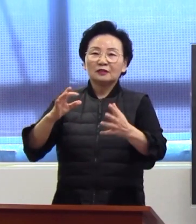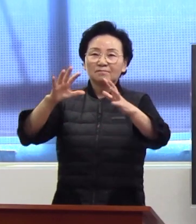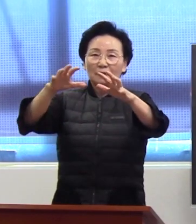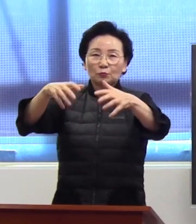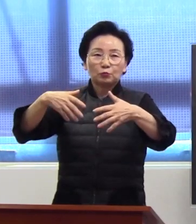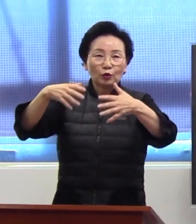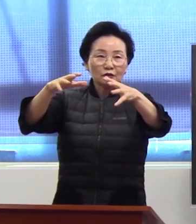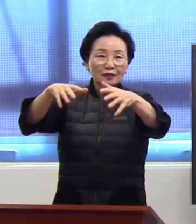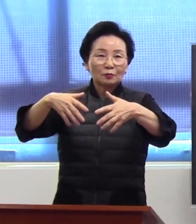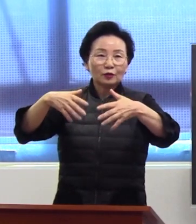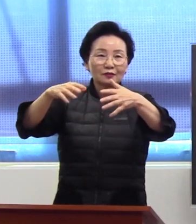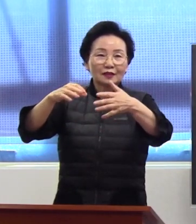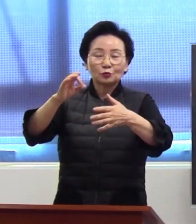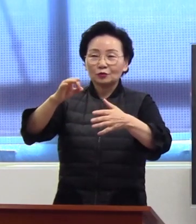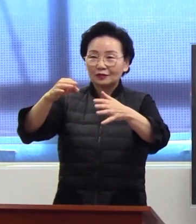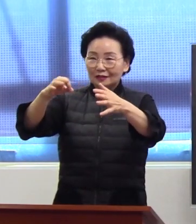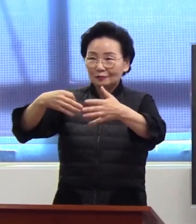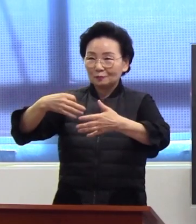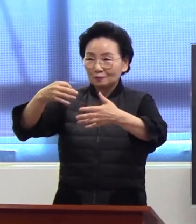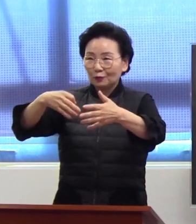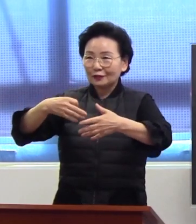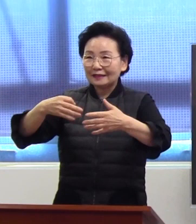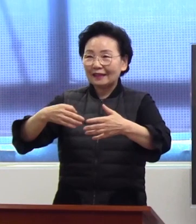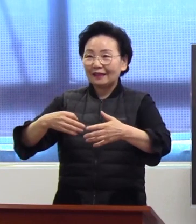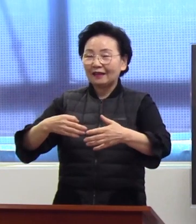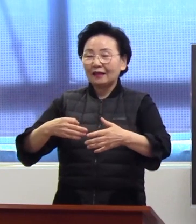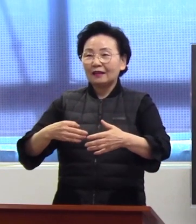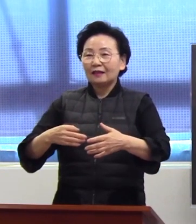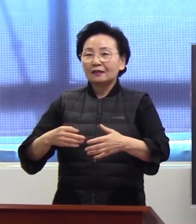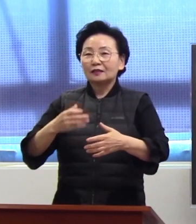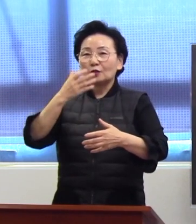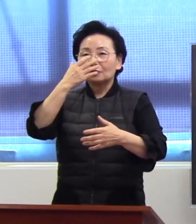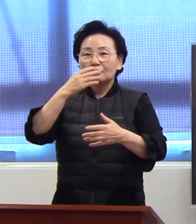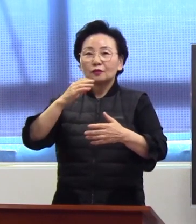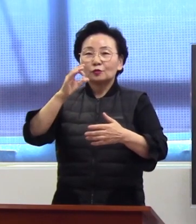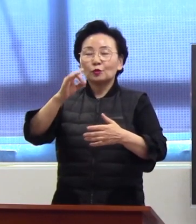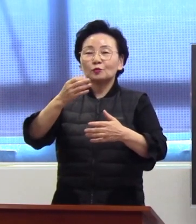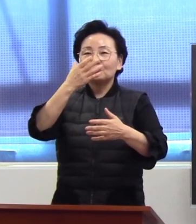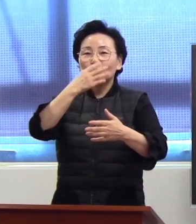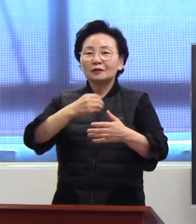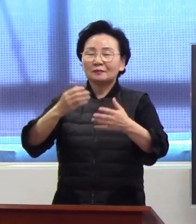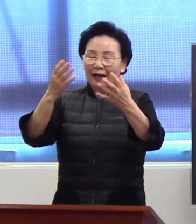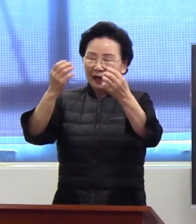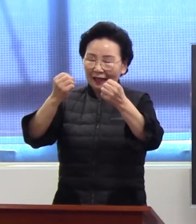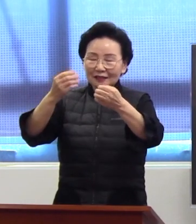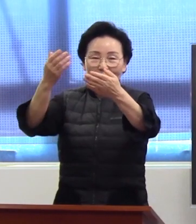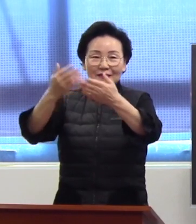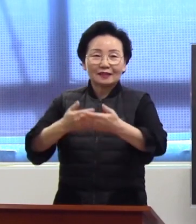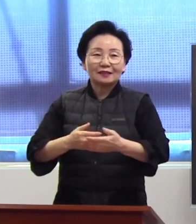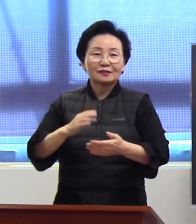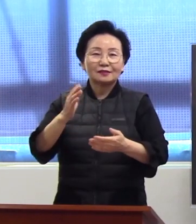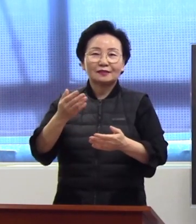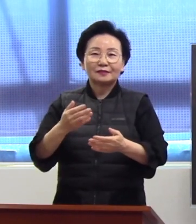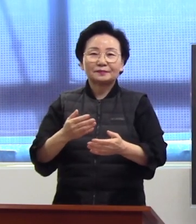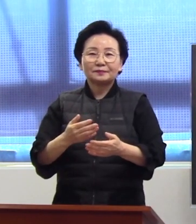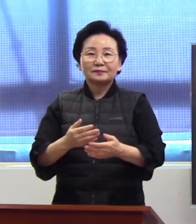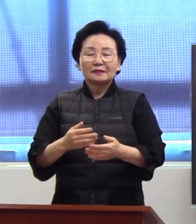돈을 막 버는 거야. 돈을 버는데 그냥 복을 많이 받게 됐어요.